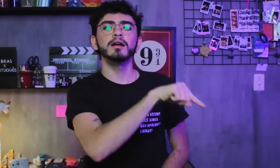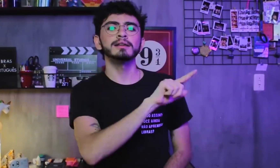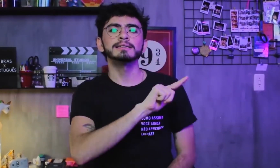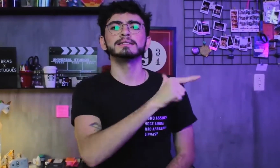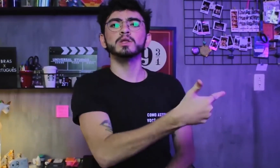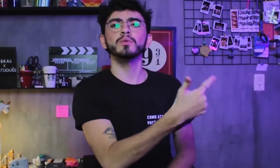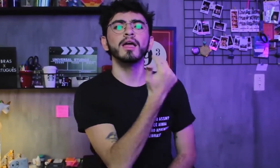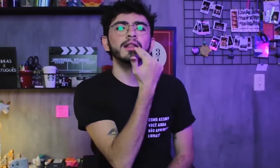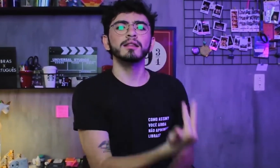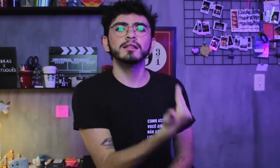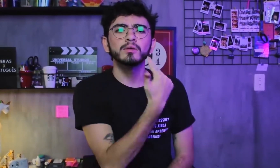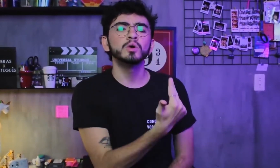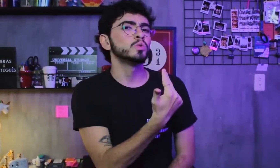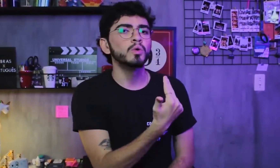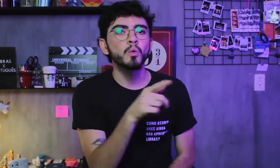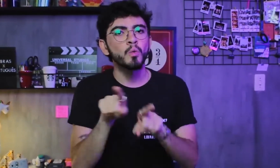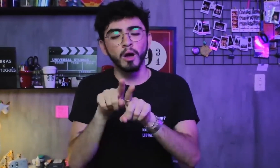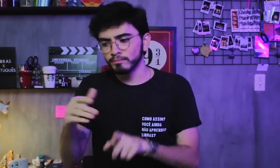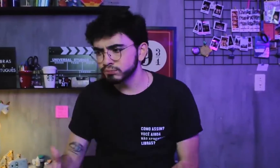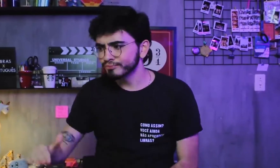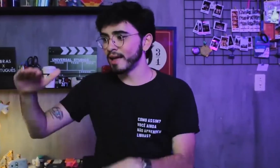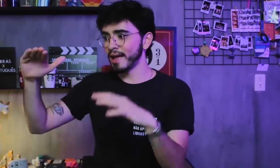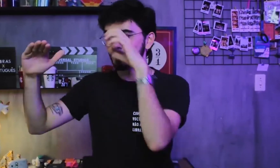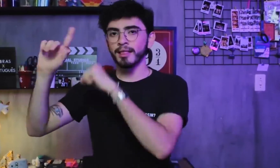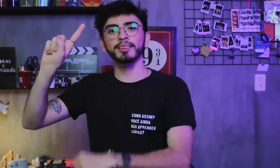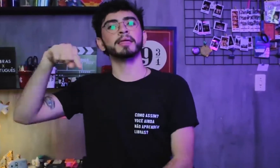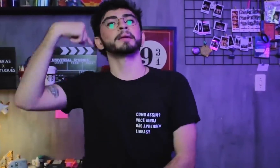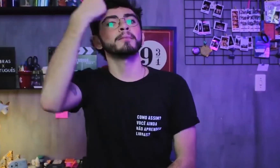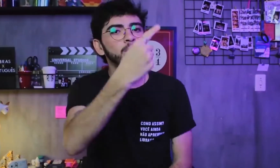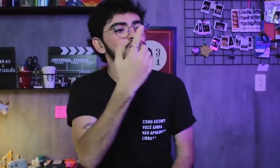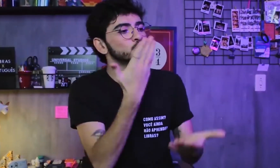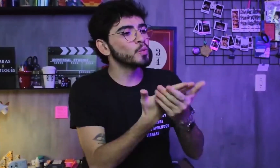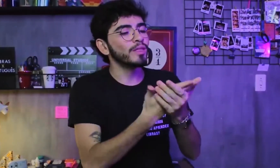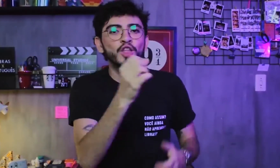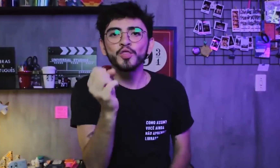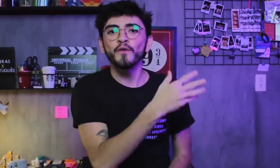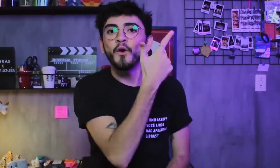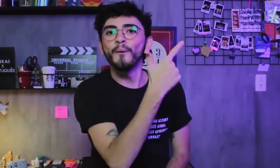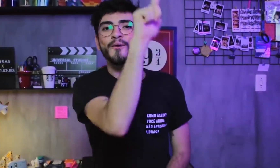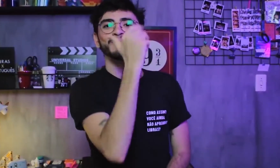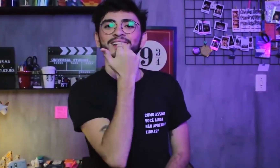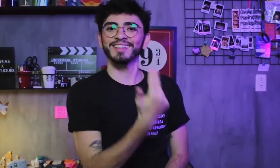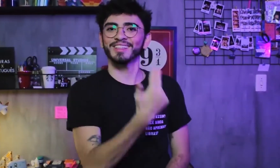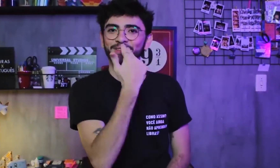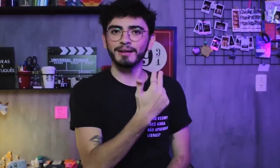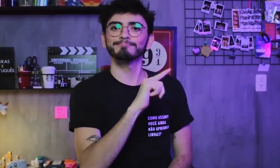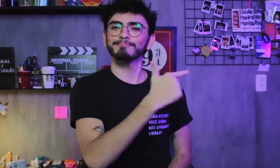E a outra é a segunda língua, que aprendemos depois que aprendemos a língua materna, depois de estudar e aprendemos uma nova